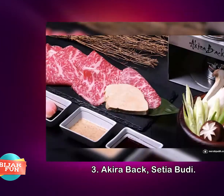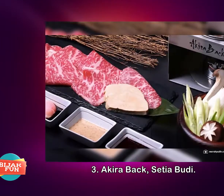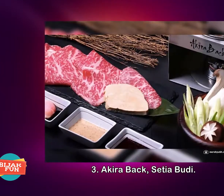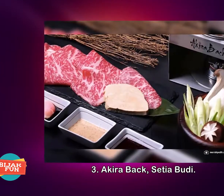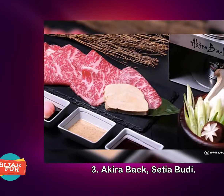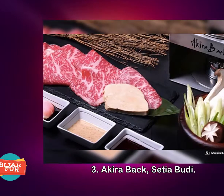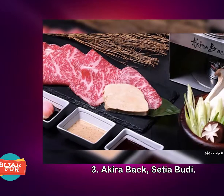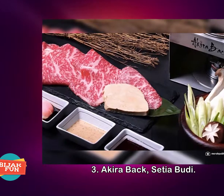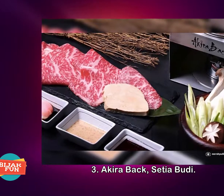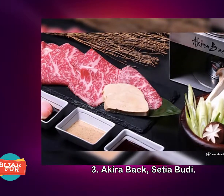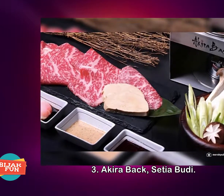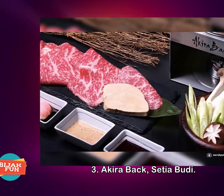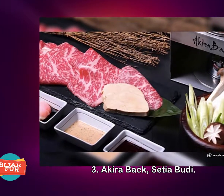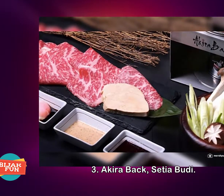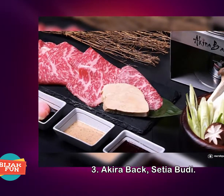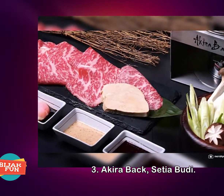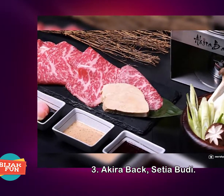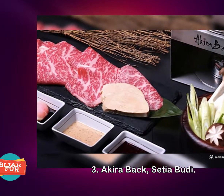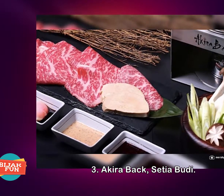3. Akira Bag, Setia Budi.